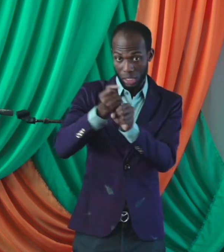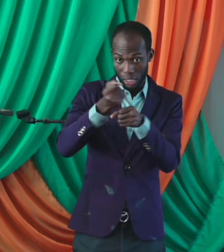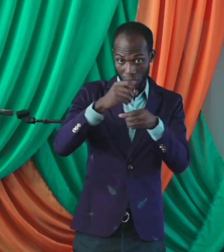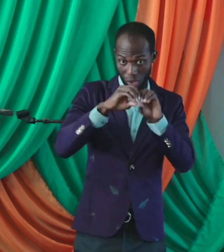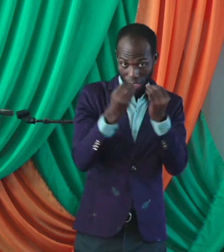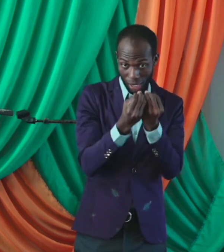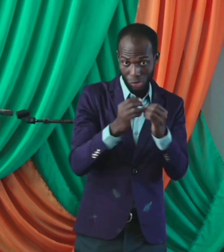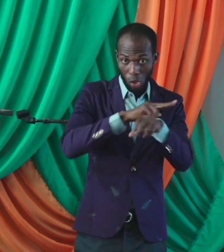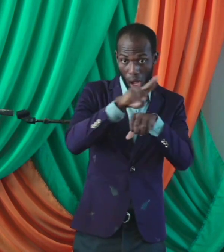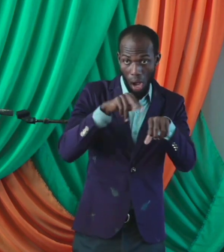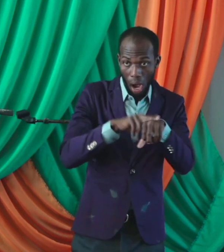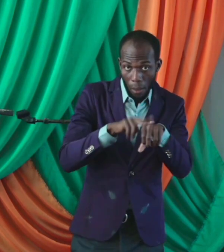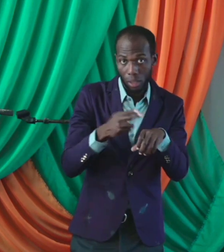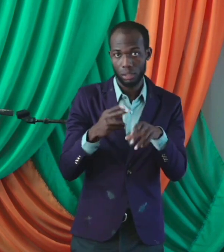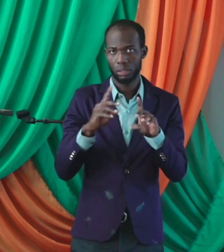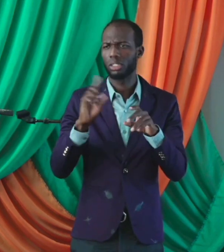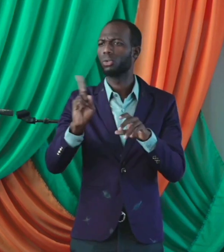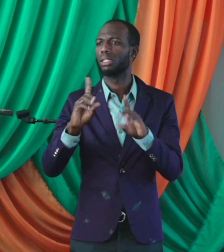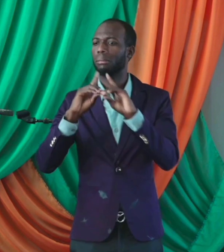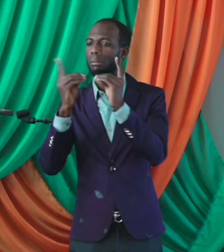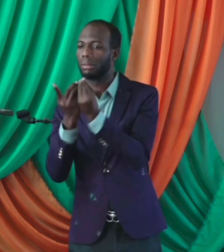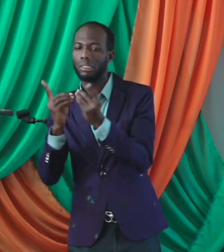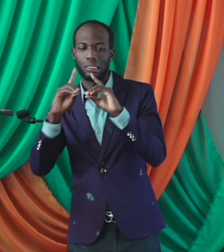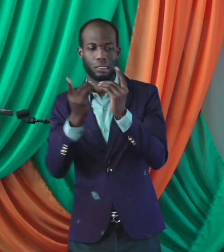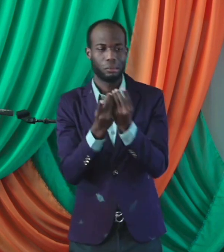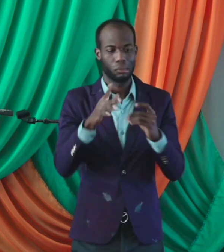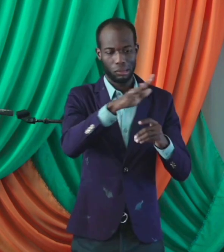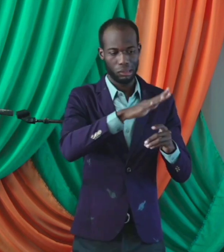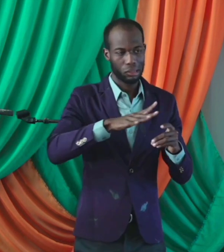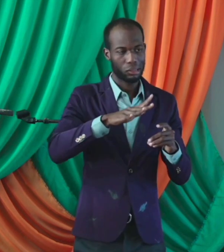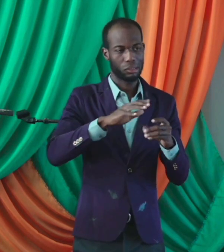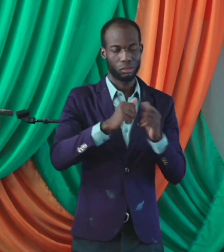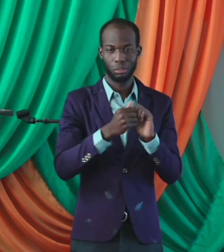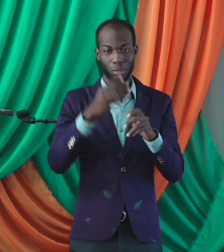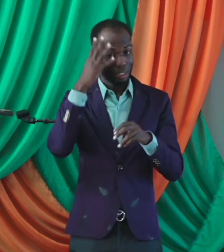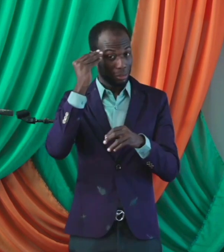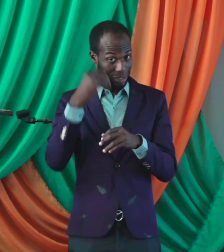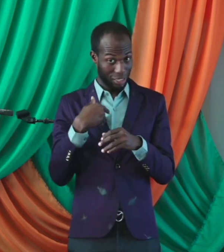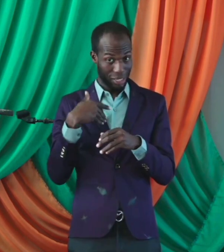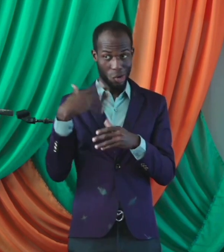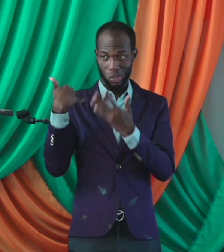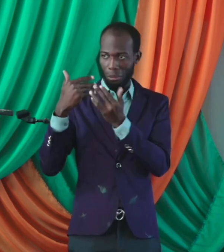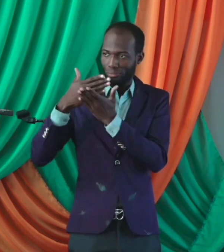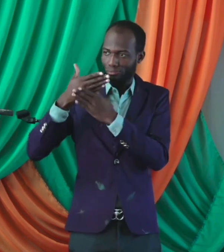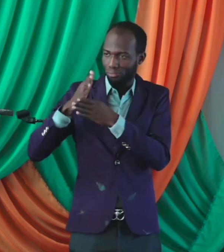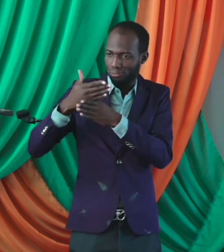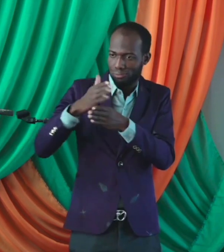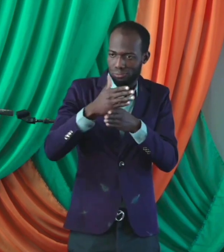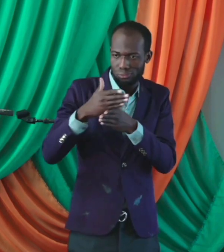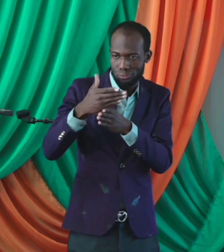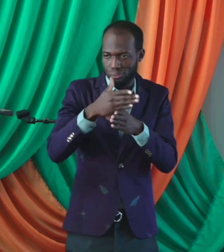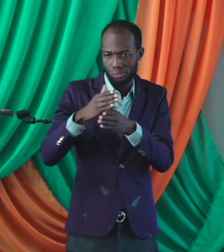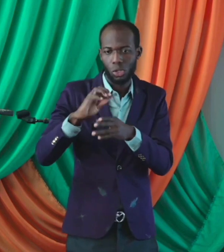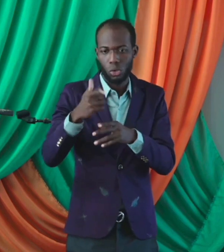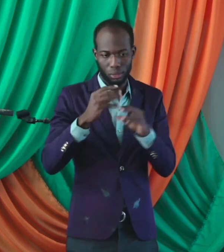organisation locale. Au niveau départemental, même au niveau régional, partager expérience nous, rencontrer nous, enrichir